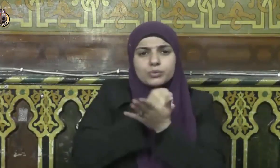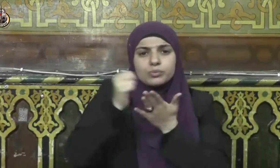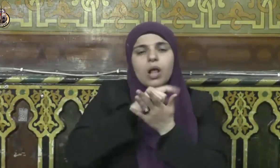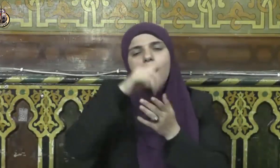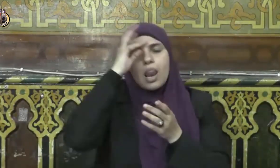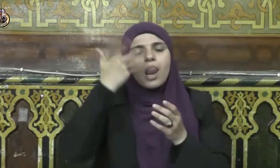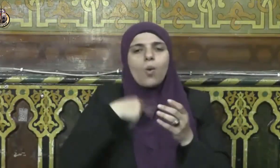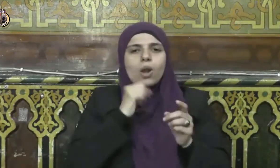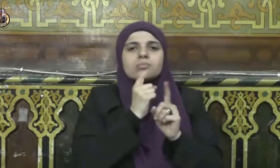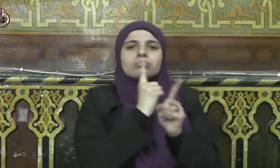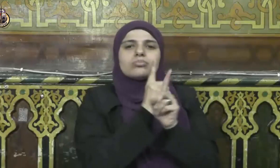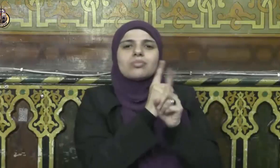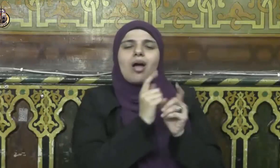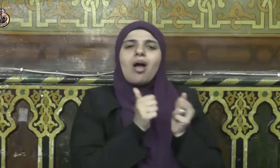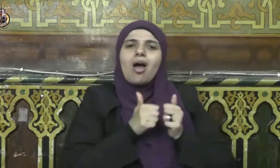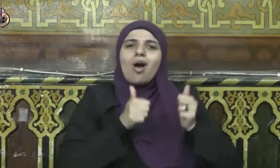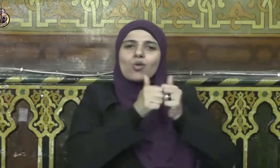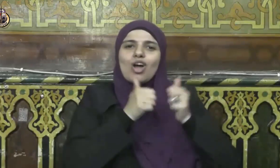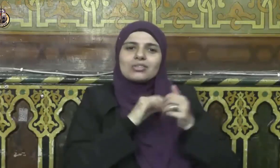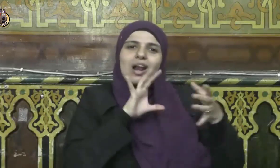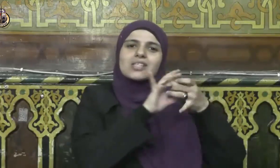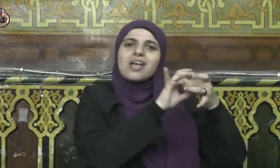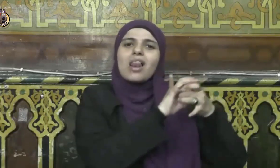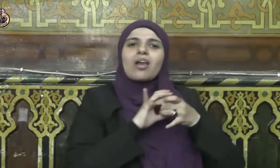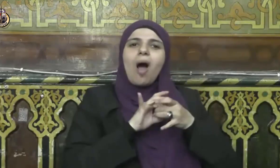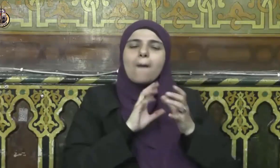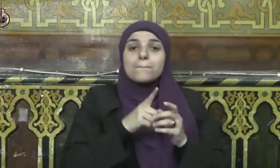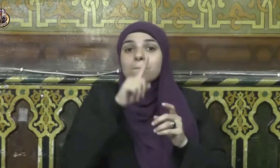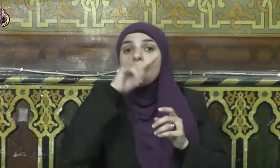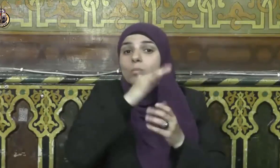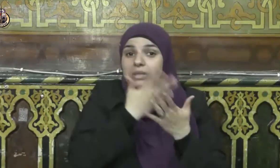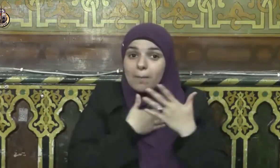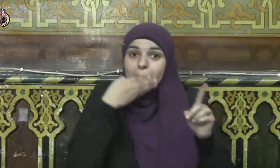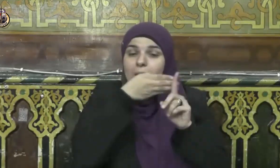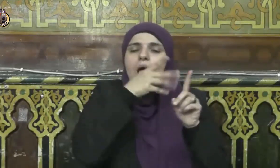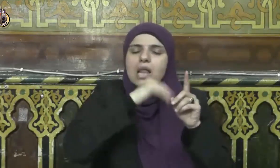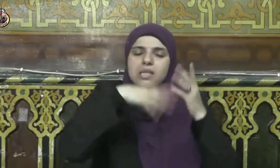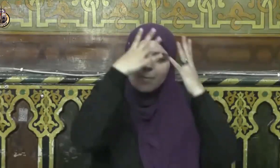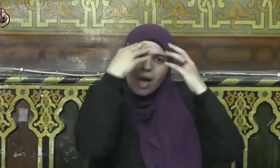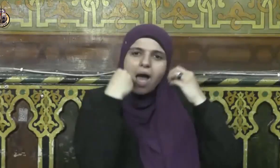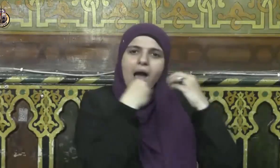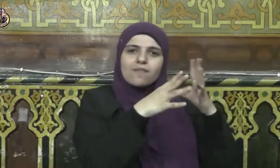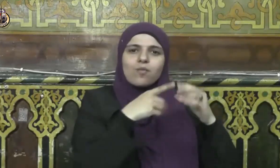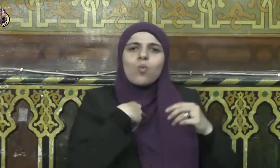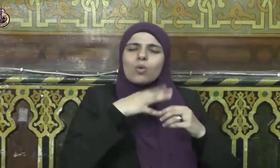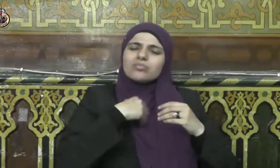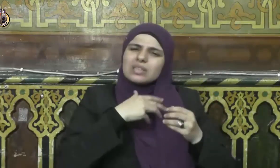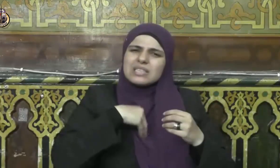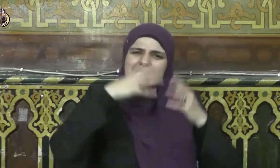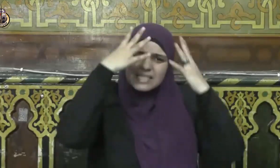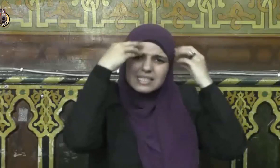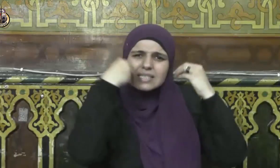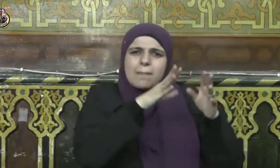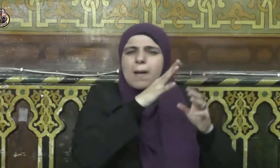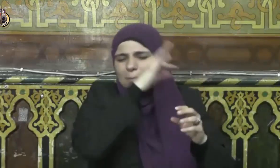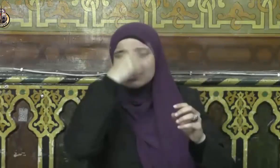أثره فليصل رحمه. والصلة تقتضي العفو والصفح